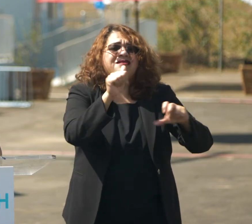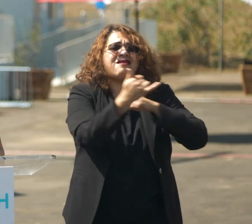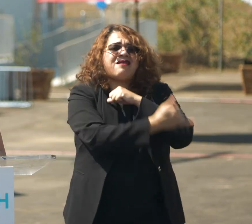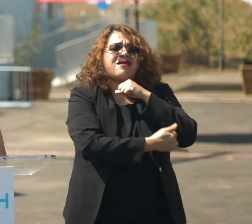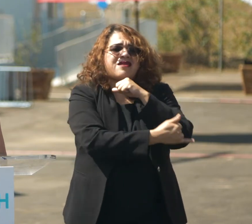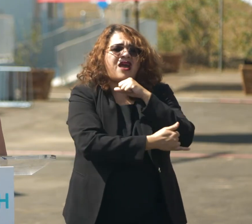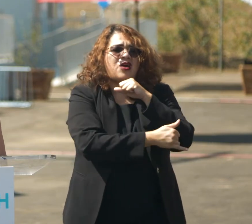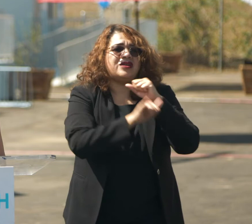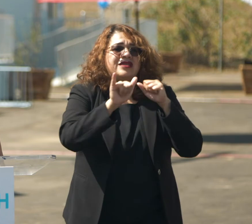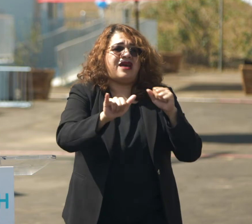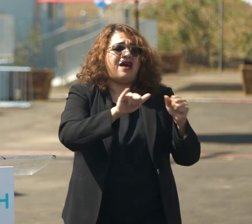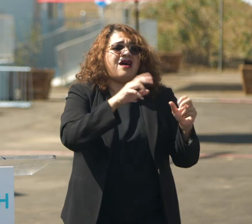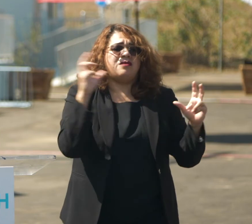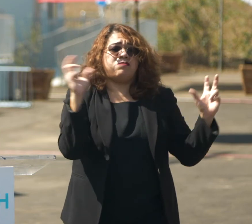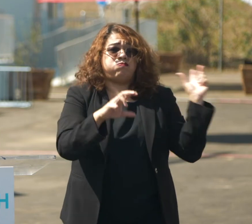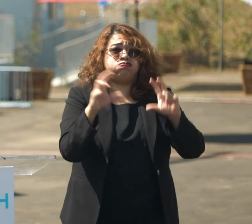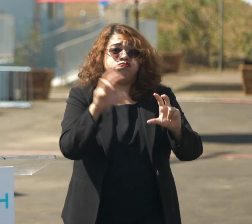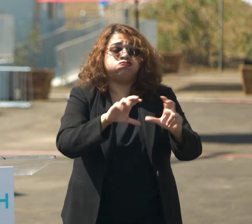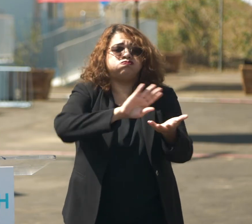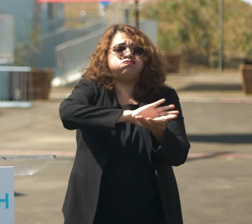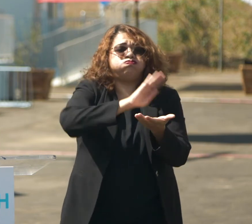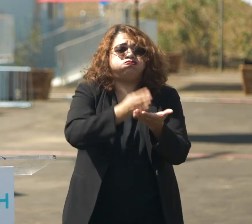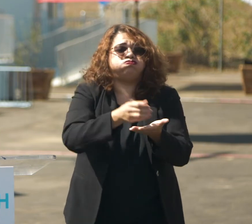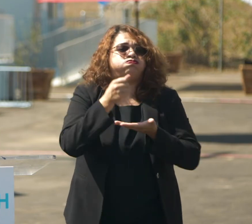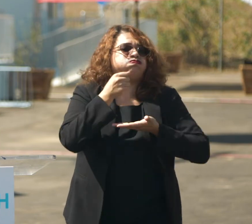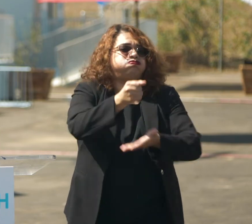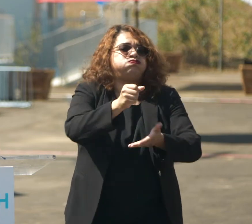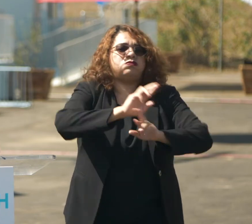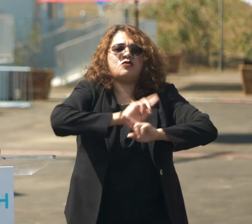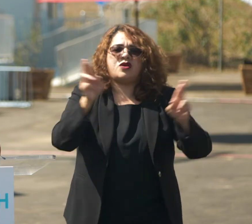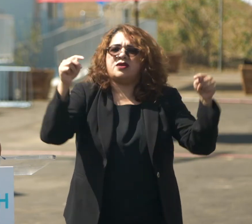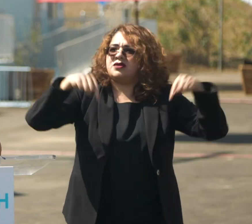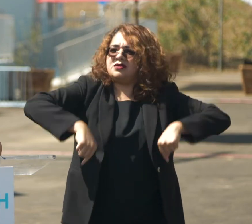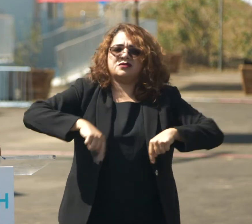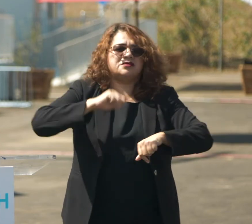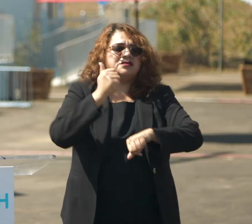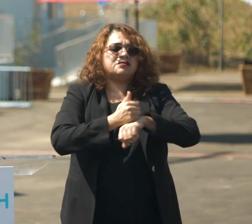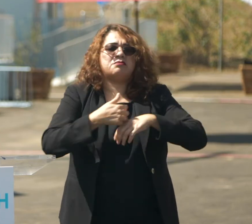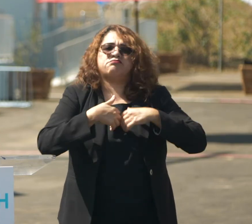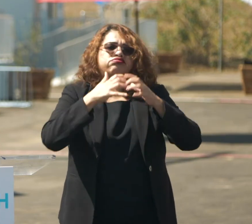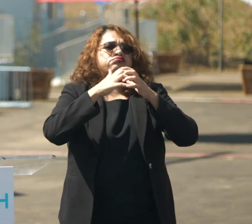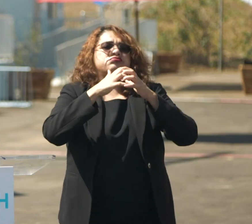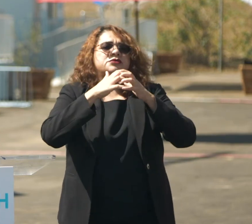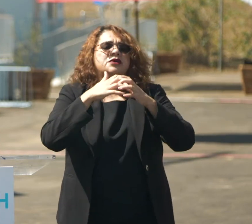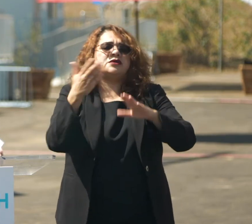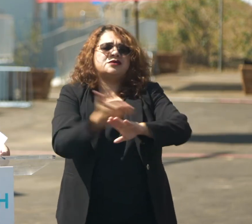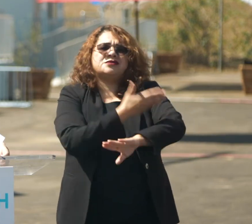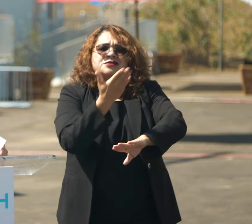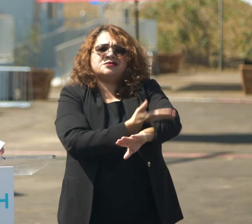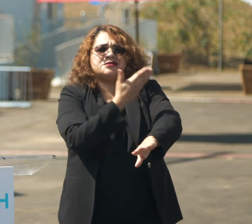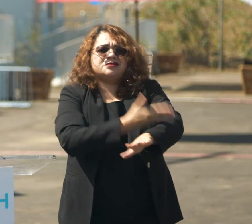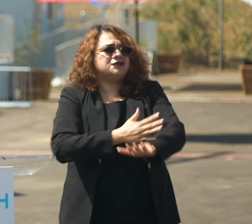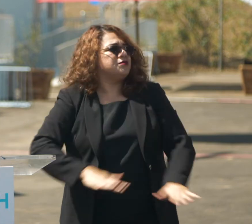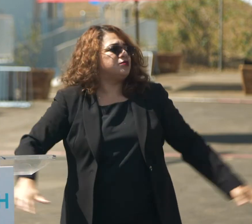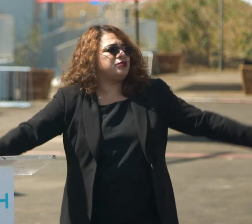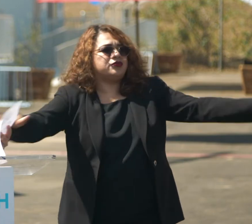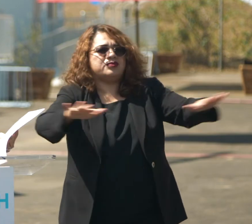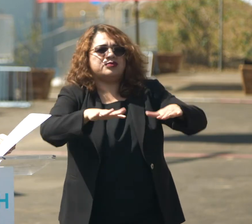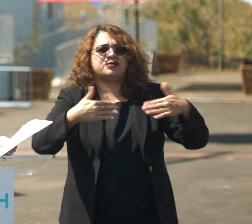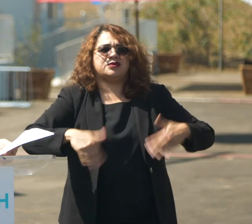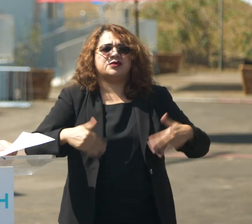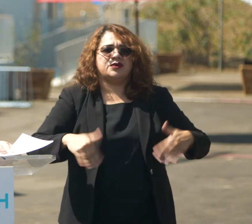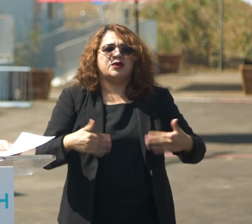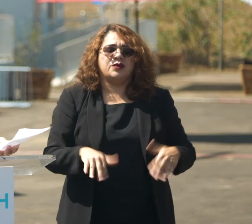la Autoridad de Servicios para Personas sin Hogar de Los Ángeles, específicamente para este